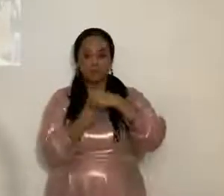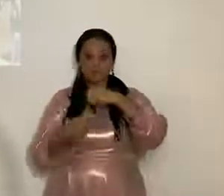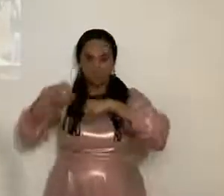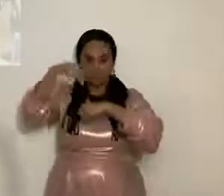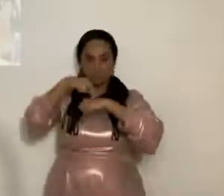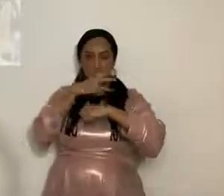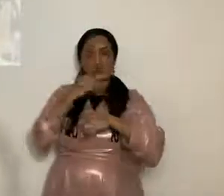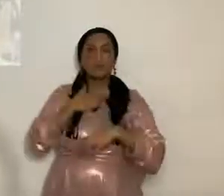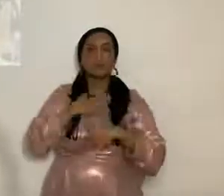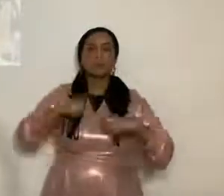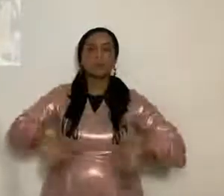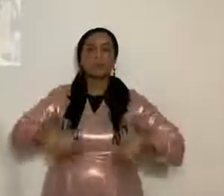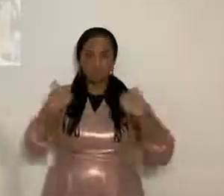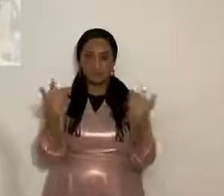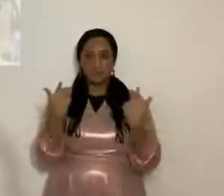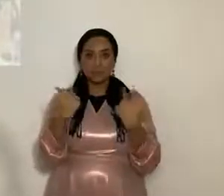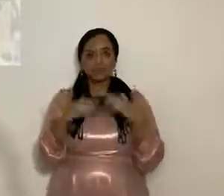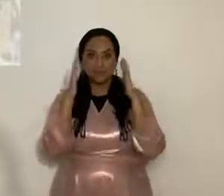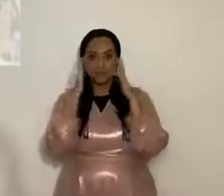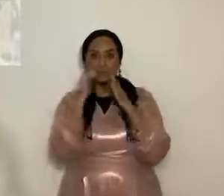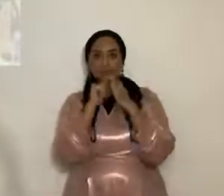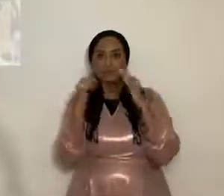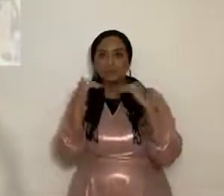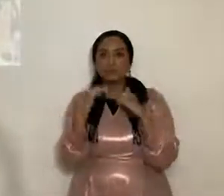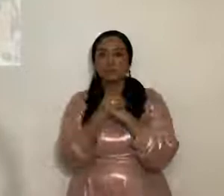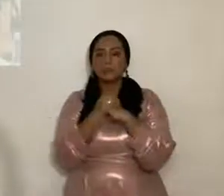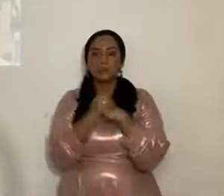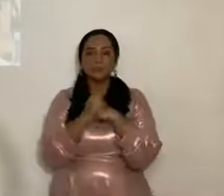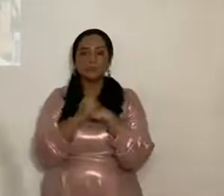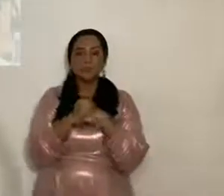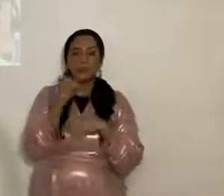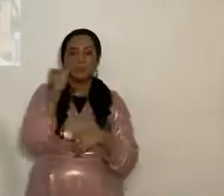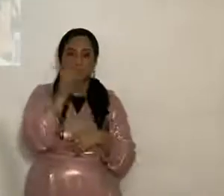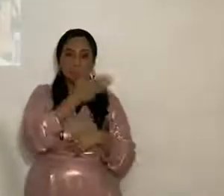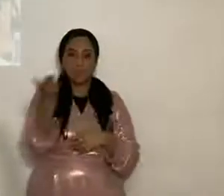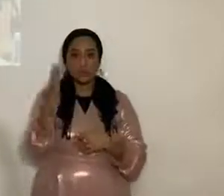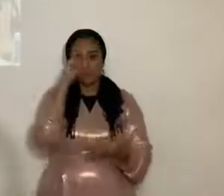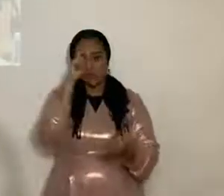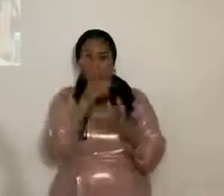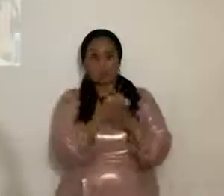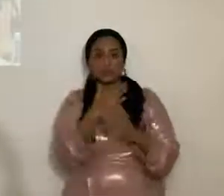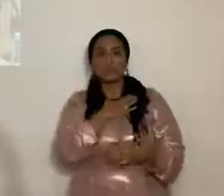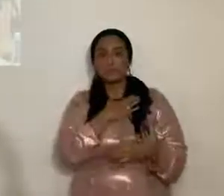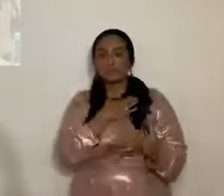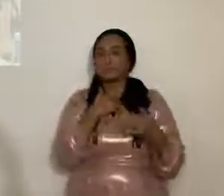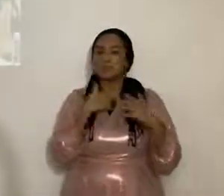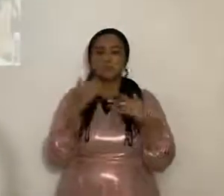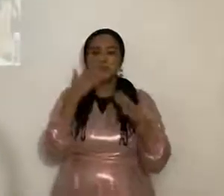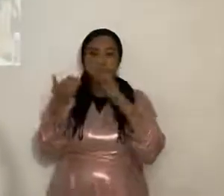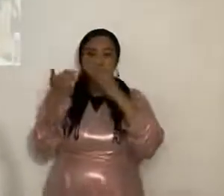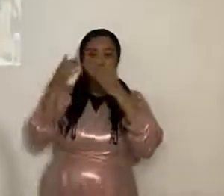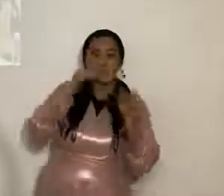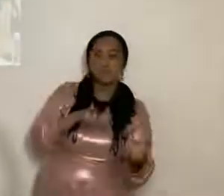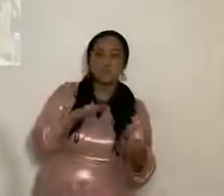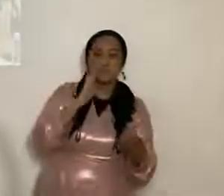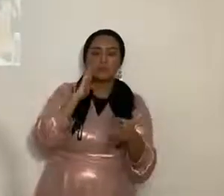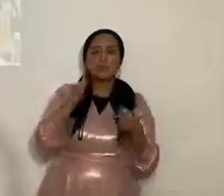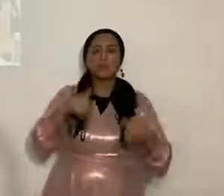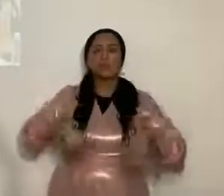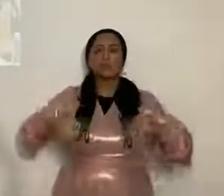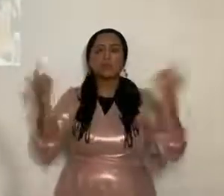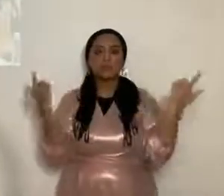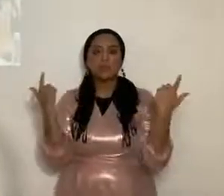resurrección y la vida. Atención con el verso que sigue. El que cree en mí, aunque esté muerto,